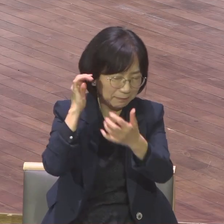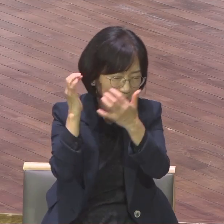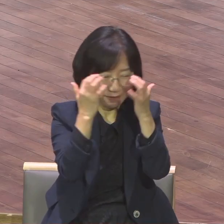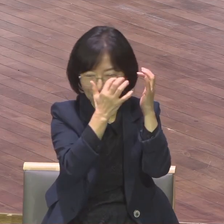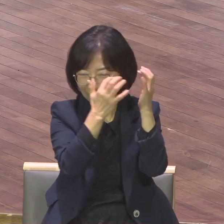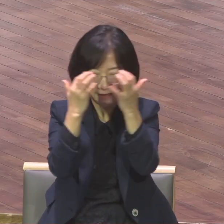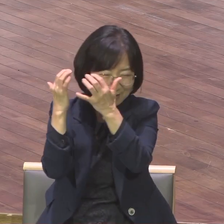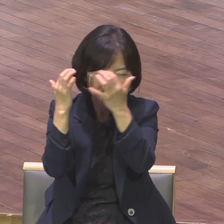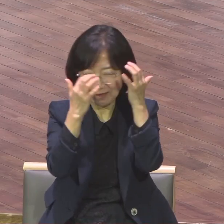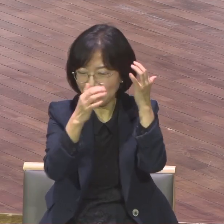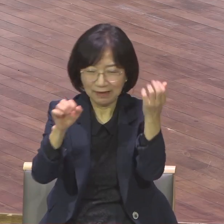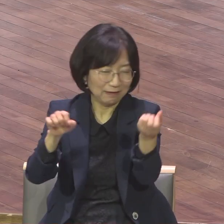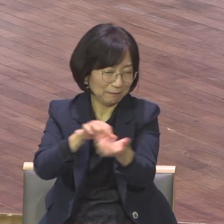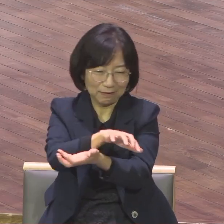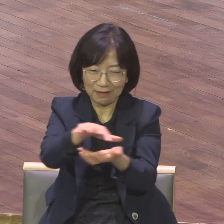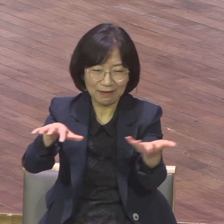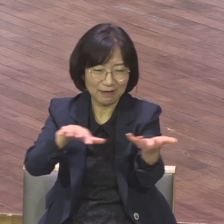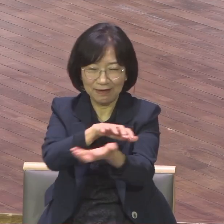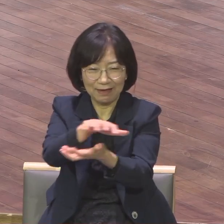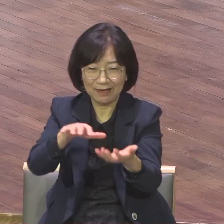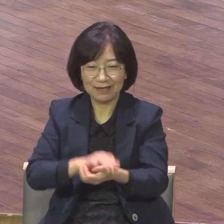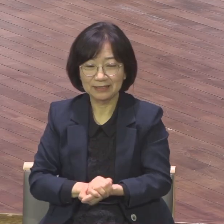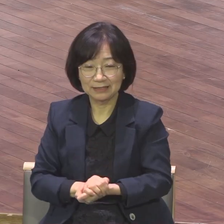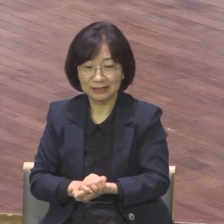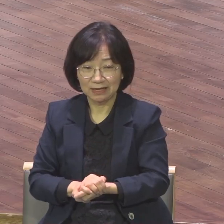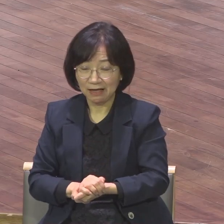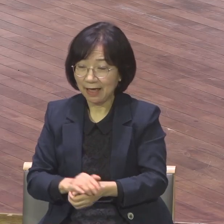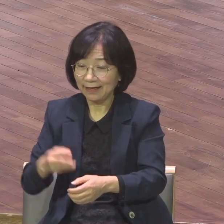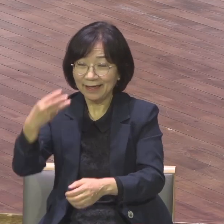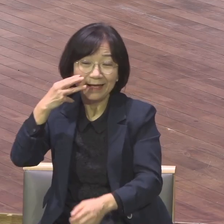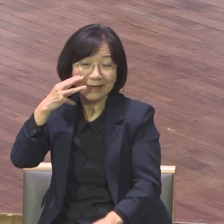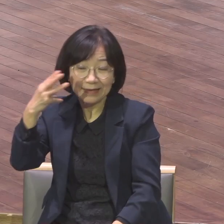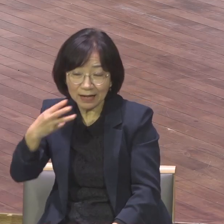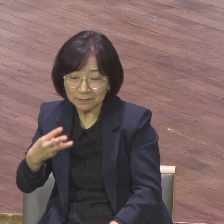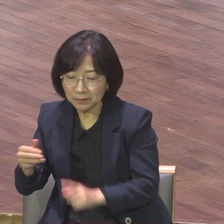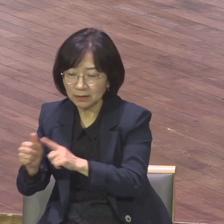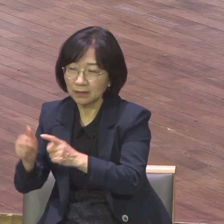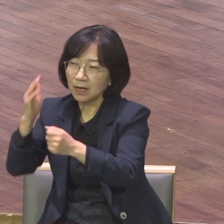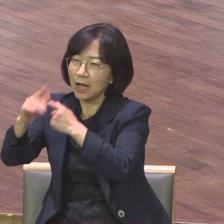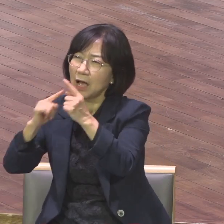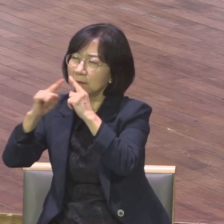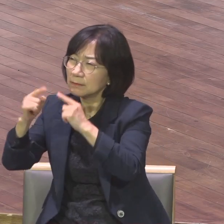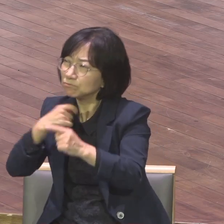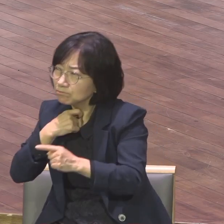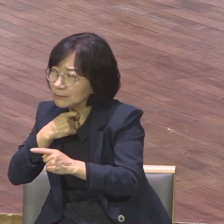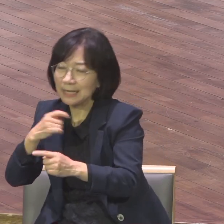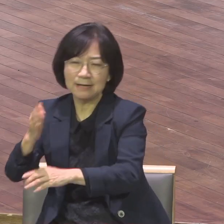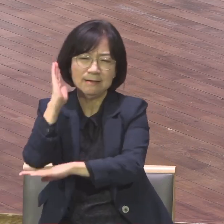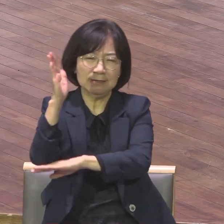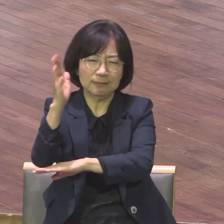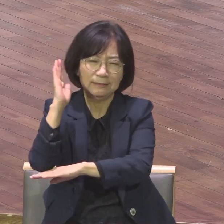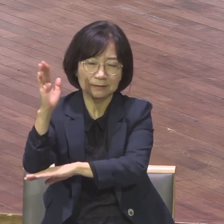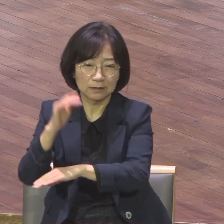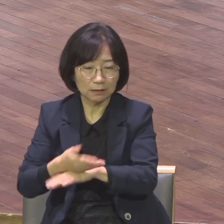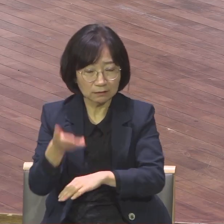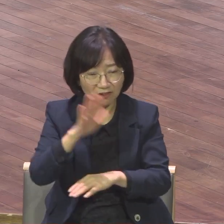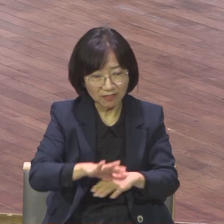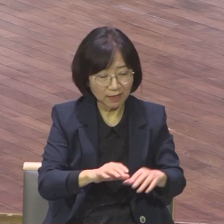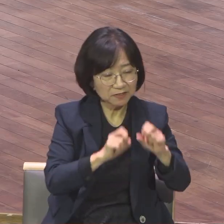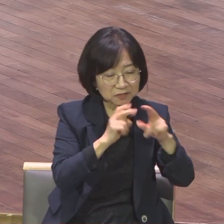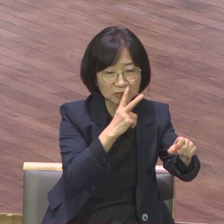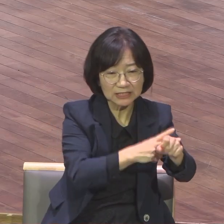하나님의 뜻을 예레미야를 전달하는데 하나님 뜻과 전혀 달리 뭐라고 말하느냐? 아야, 곧 포로에서